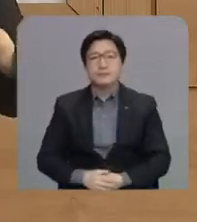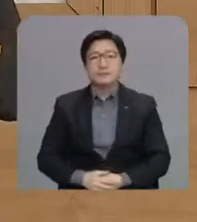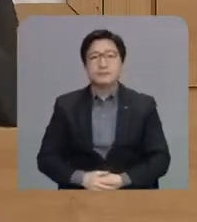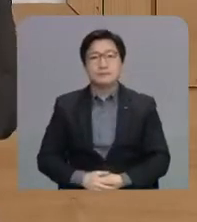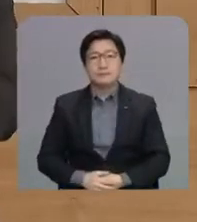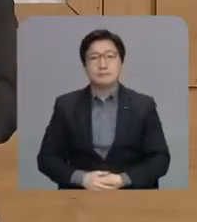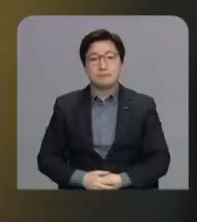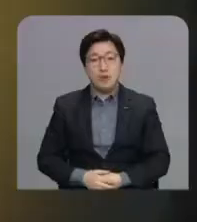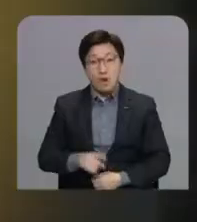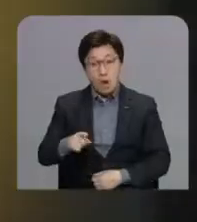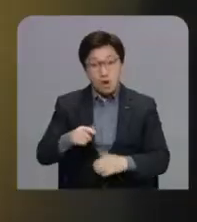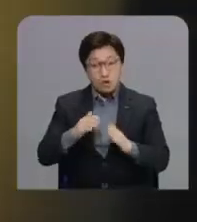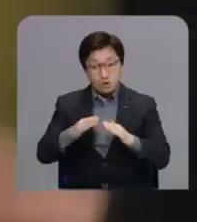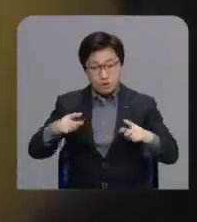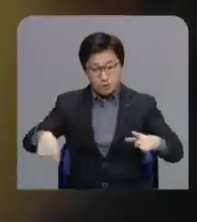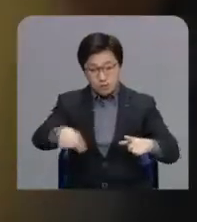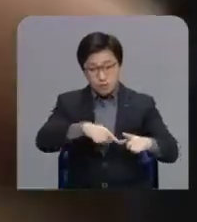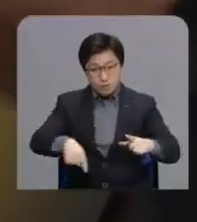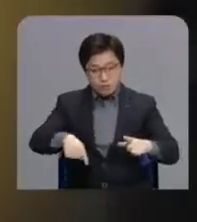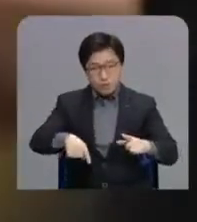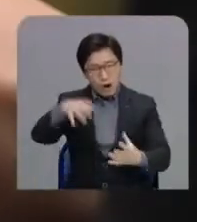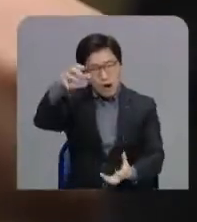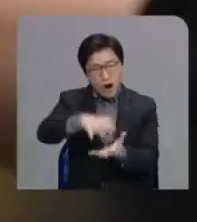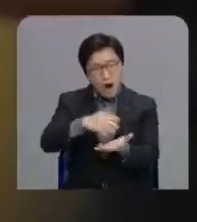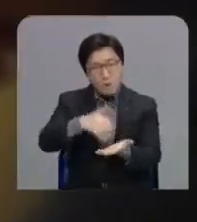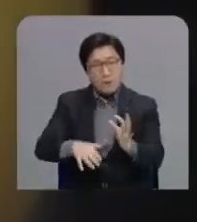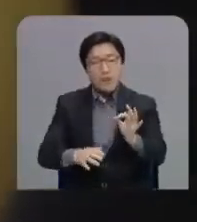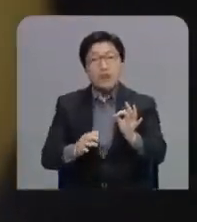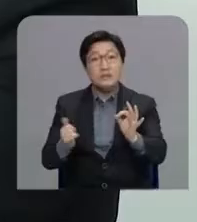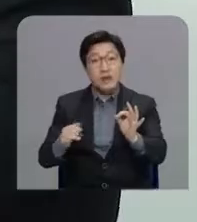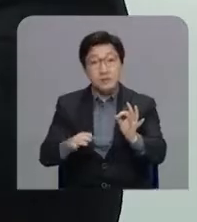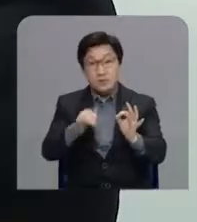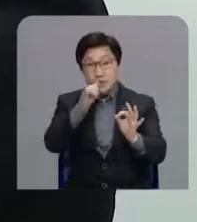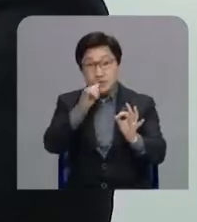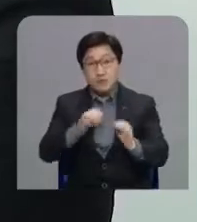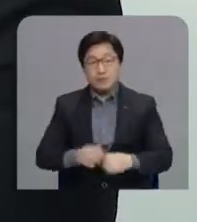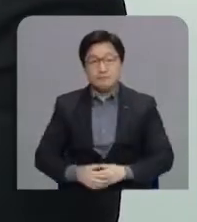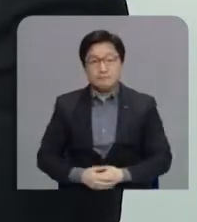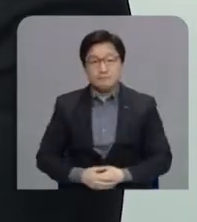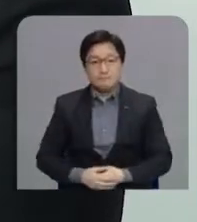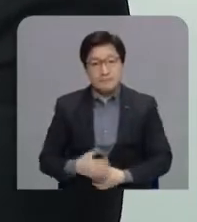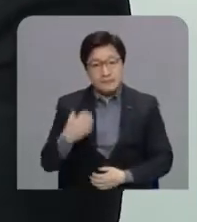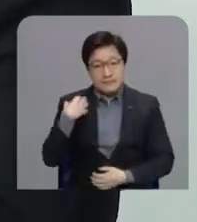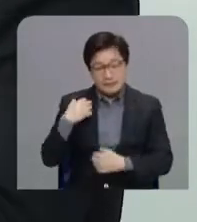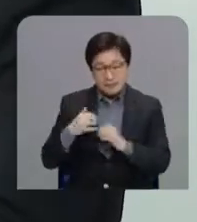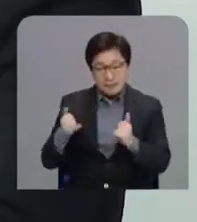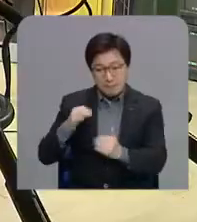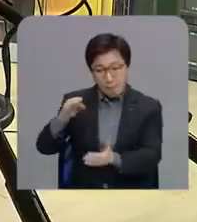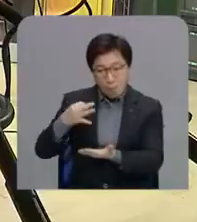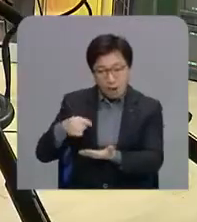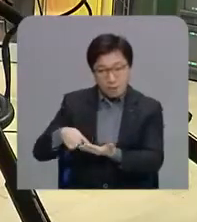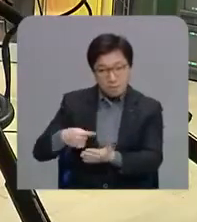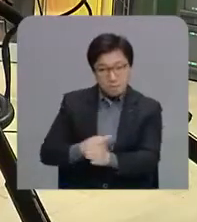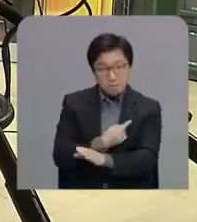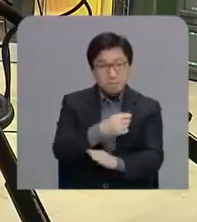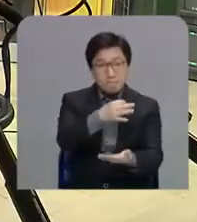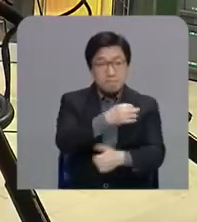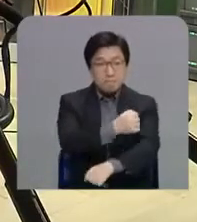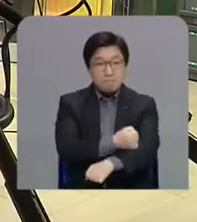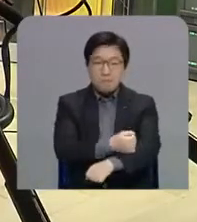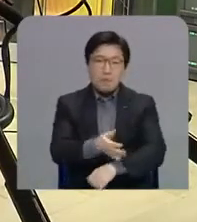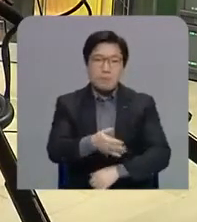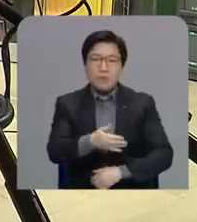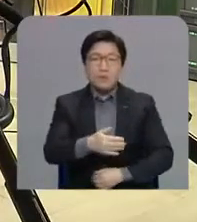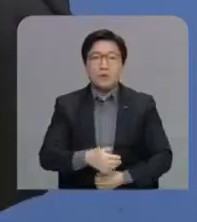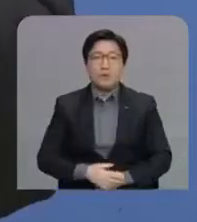전주 지역에서 활동하는 수어 통역사는 모두 10명 정도. 소속기관에서 받는 급여 외에 따로 받는 수당도